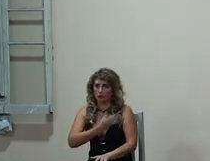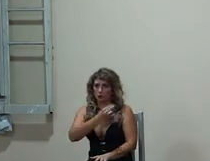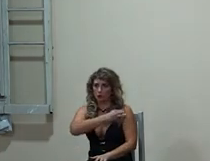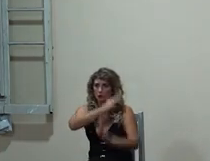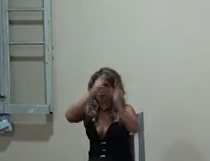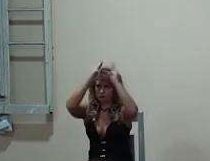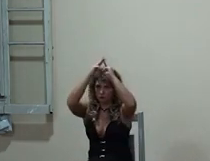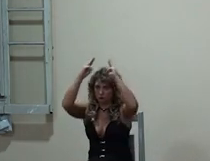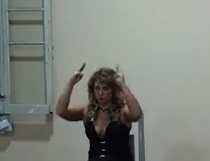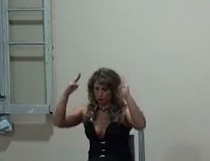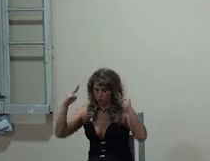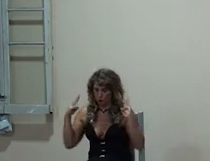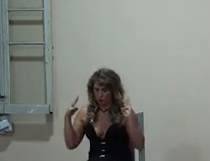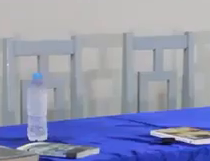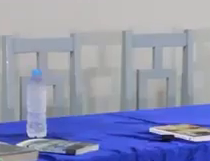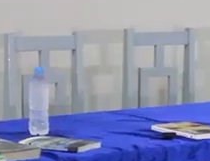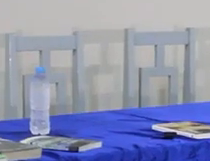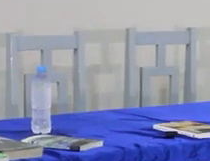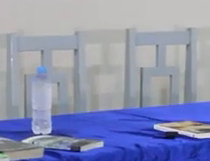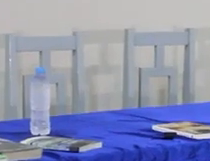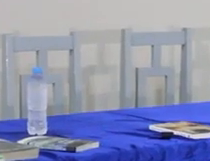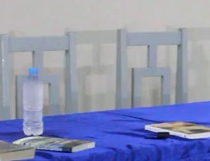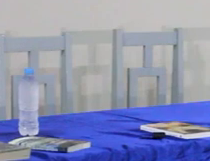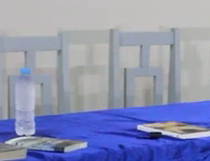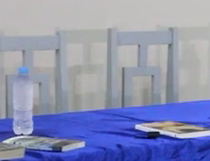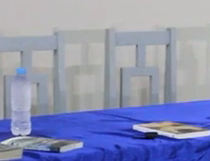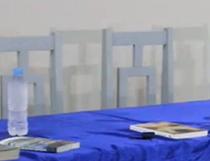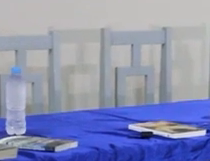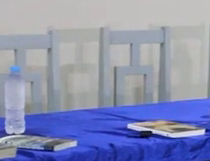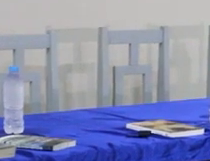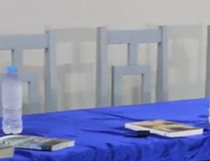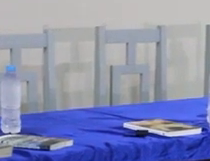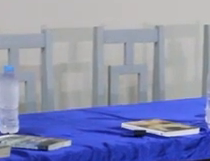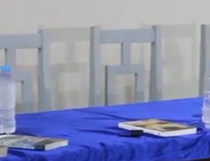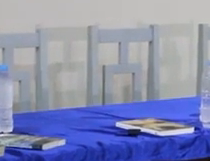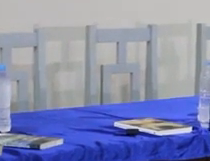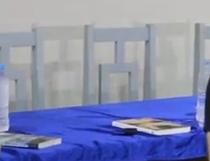Alfredo Novak, que foi bispo diocesano,